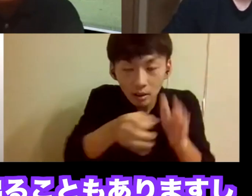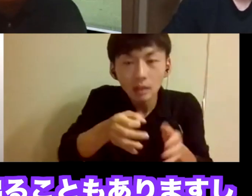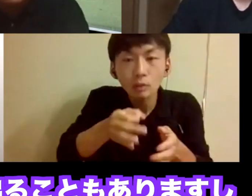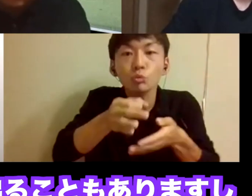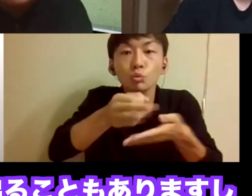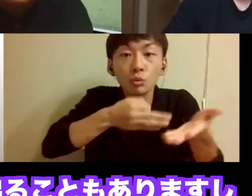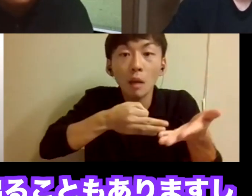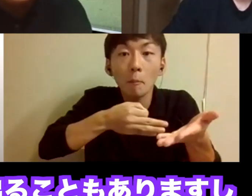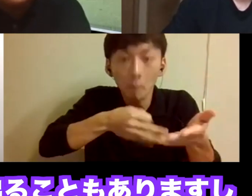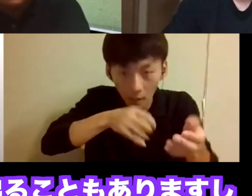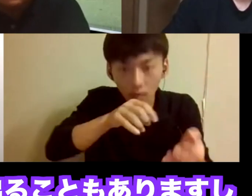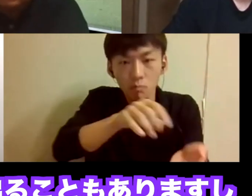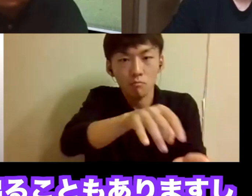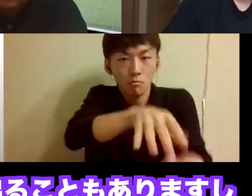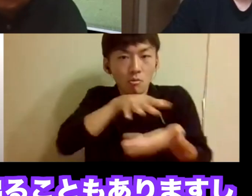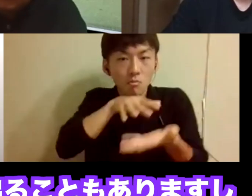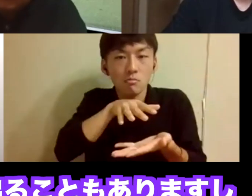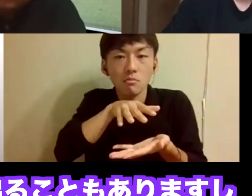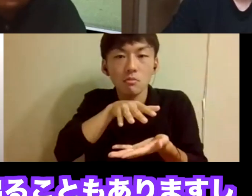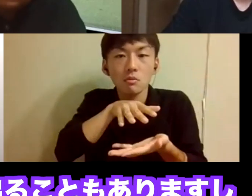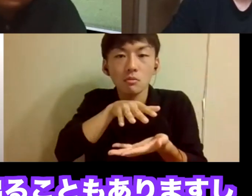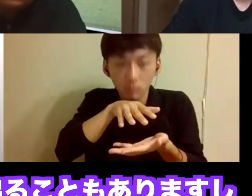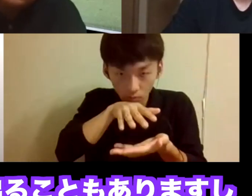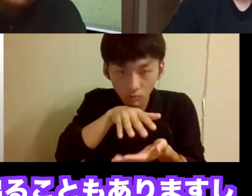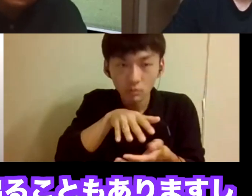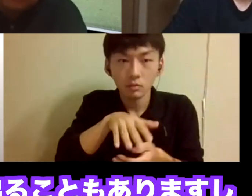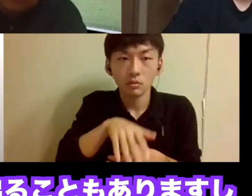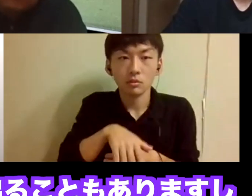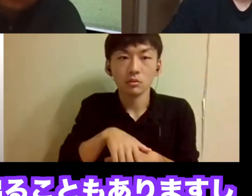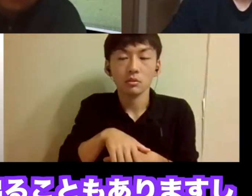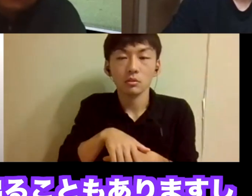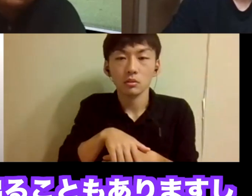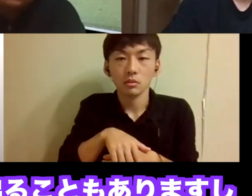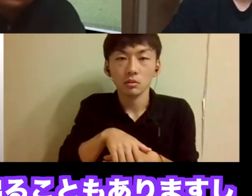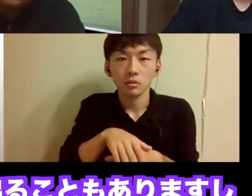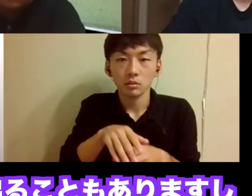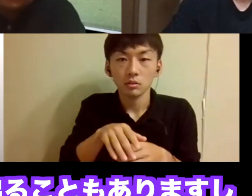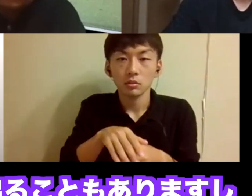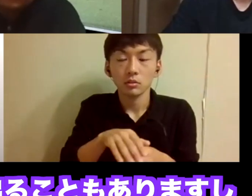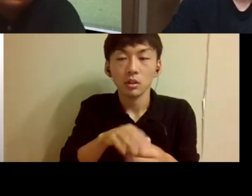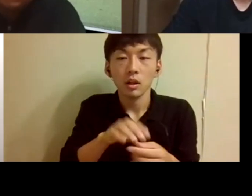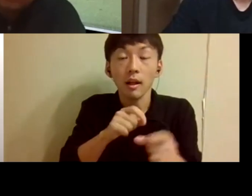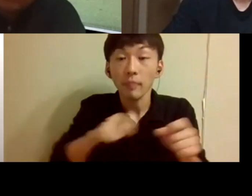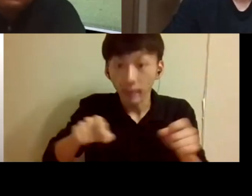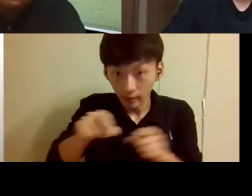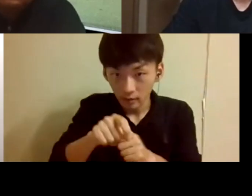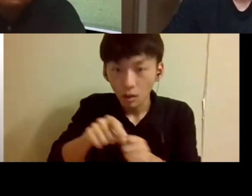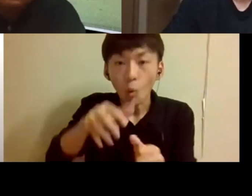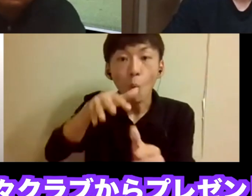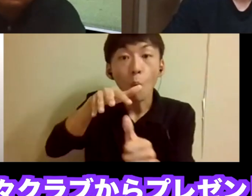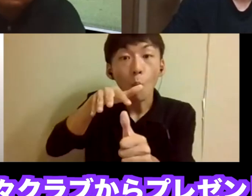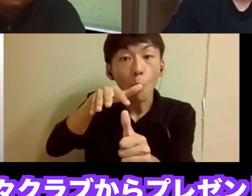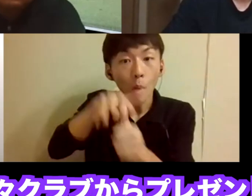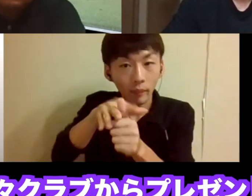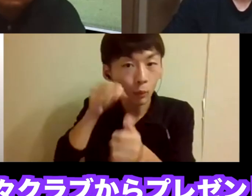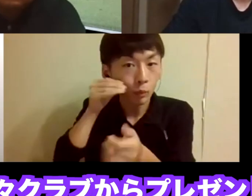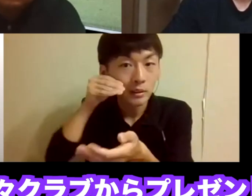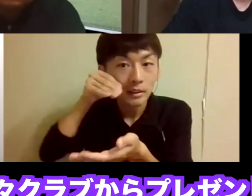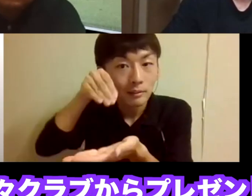しまあ一方でこのファンの印でもあるのでこのトークンを持っていることによっ